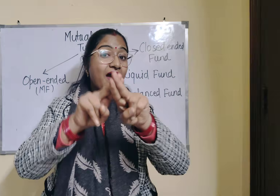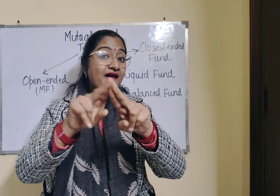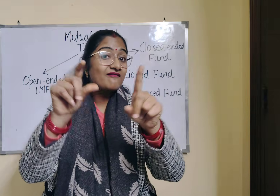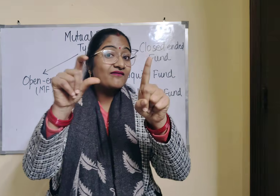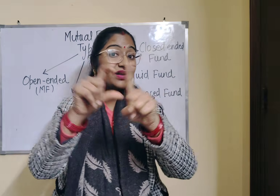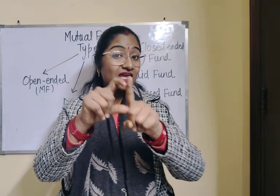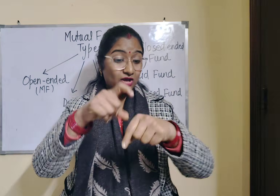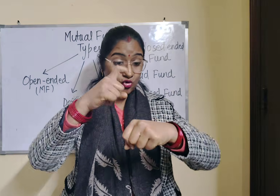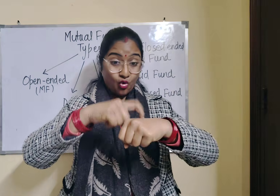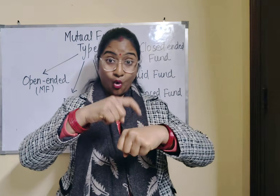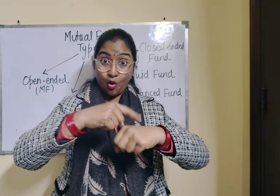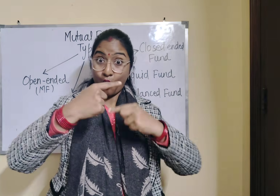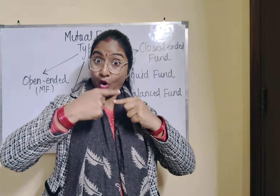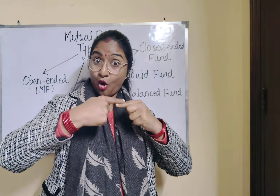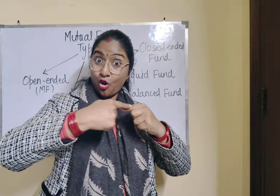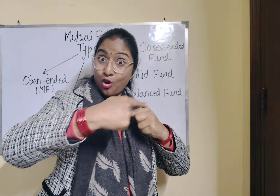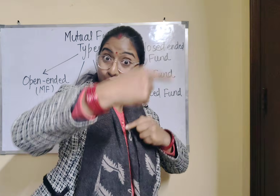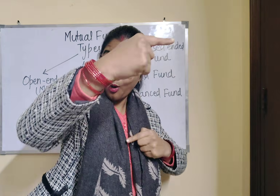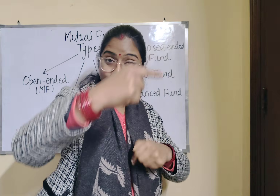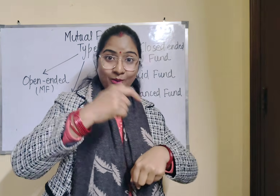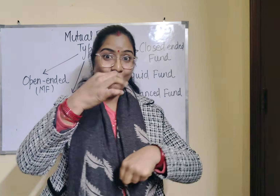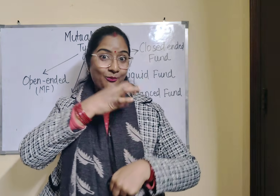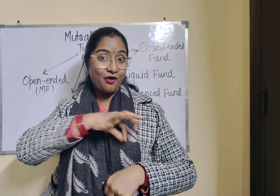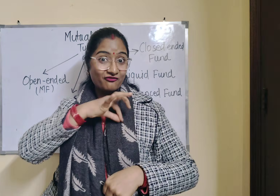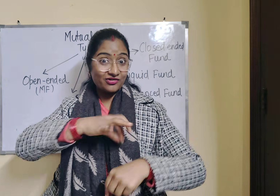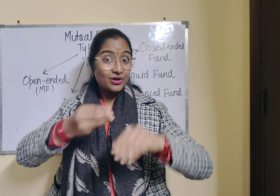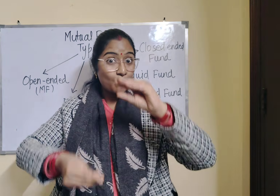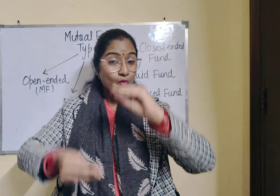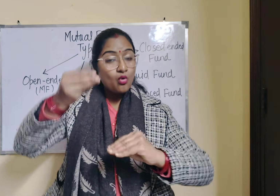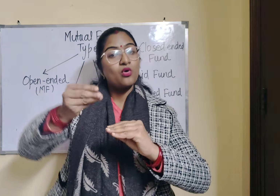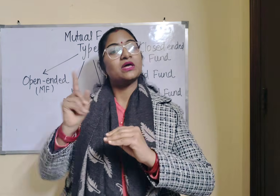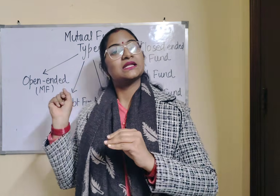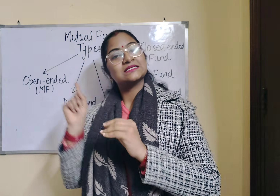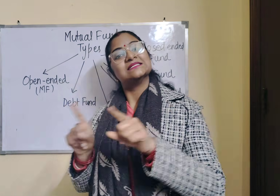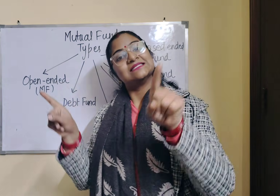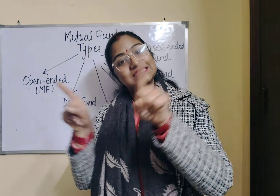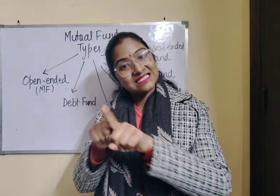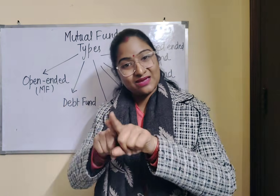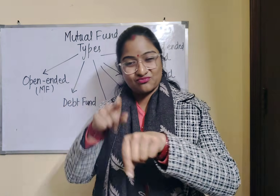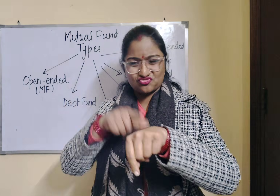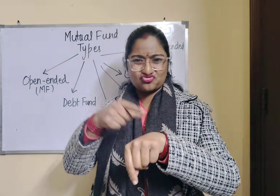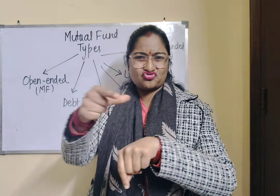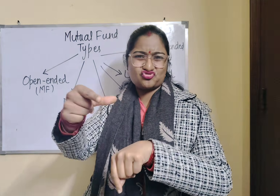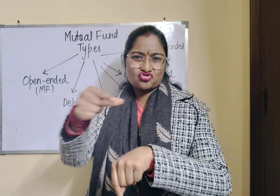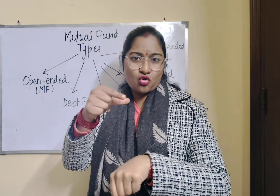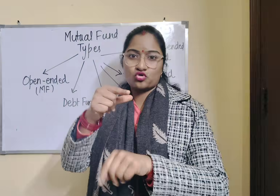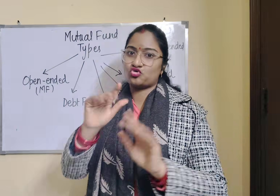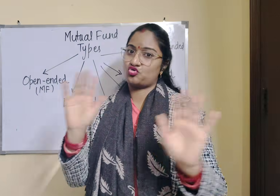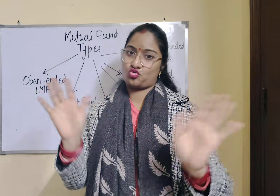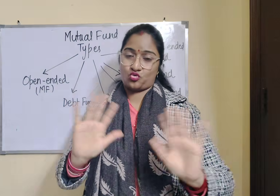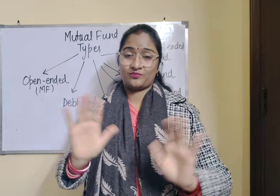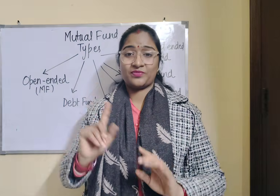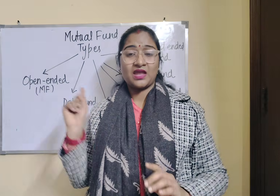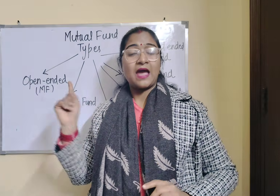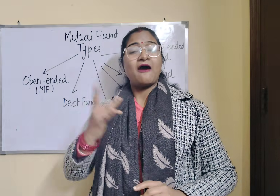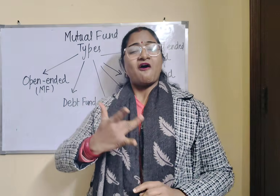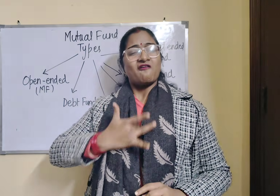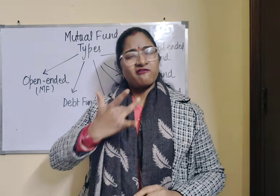आपको मैंने पहले बताया था एफडी होता है ना, एफडी में अगर आप लॉन्ग टर्म के लिए पैसा इन्वेस्ट करें तो आपको फ़ायदा ज़्यादा मिलेगा। तो